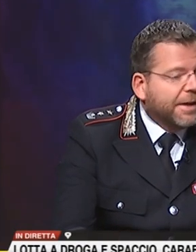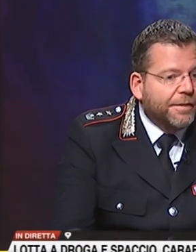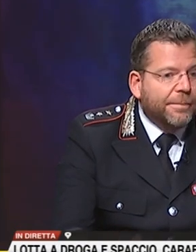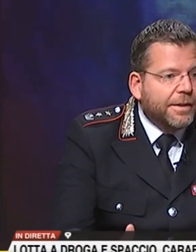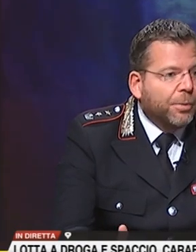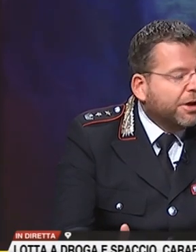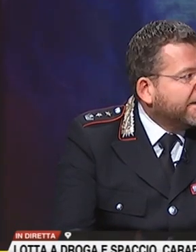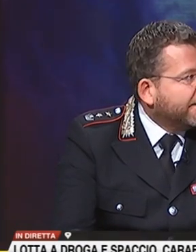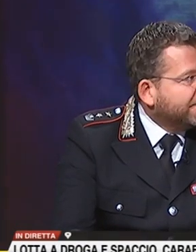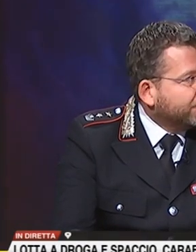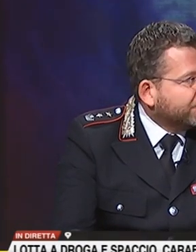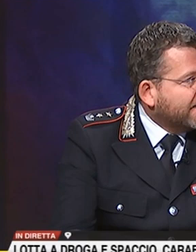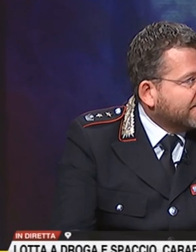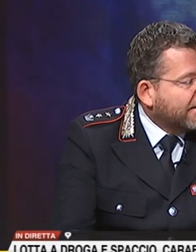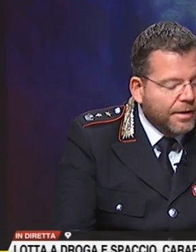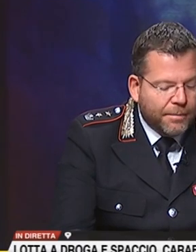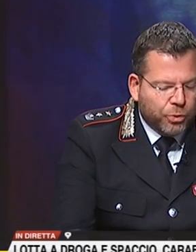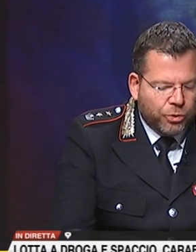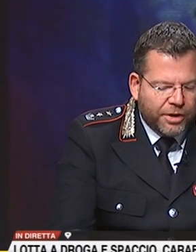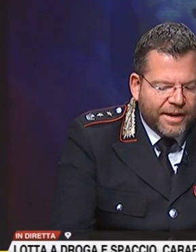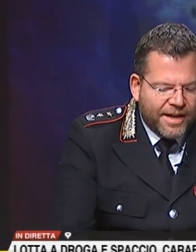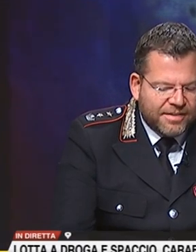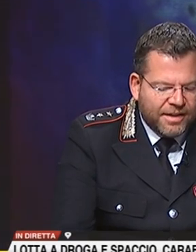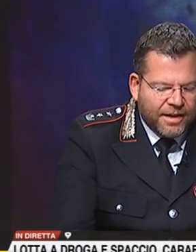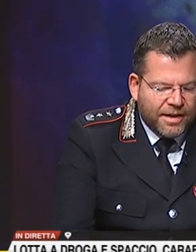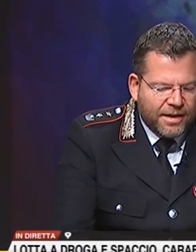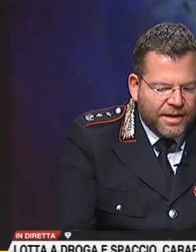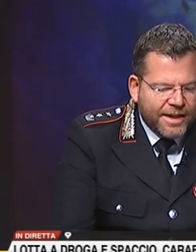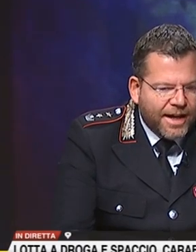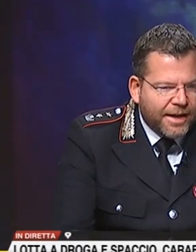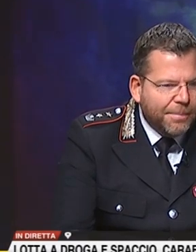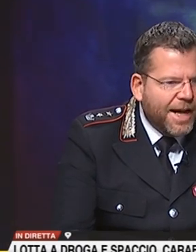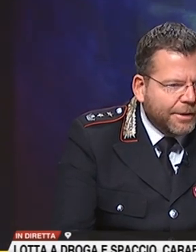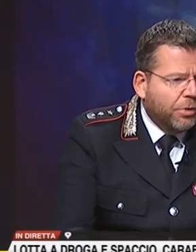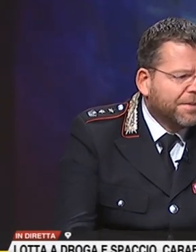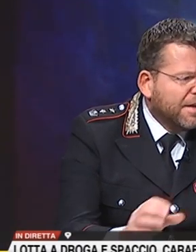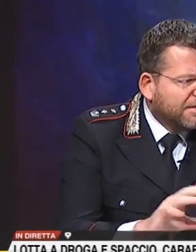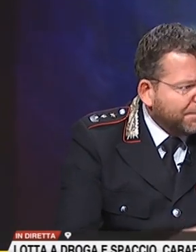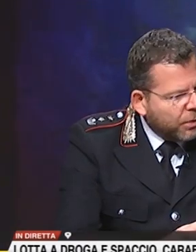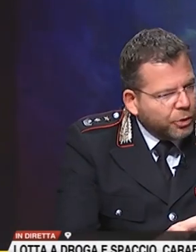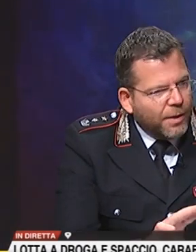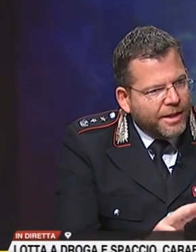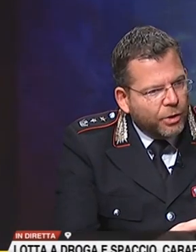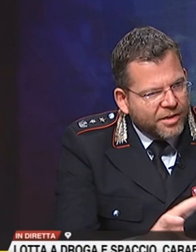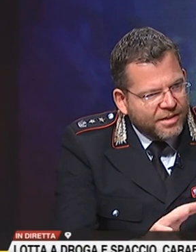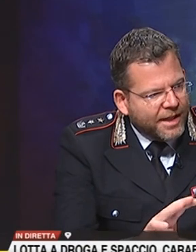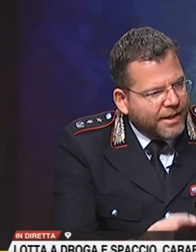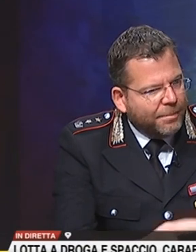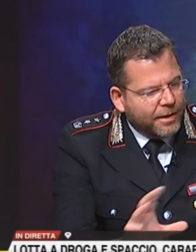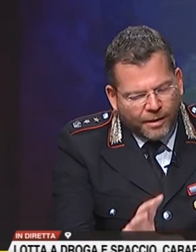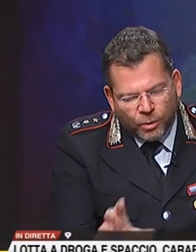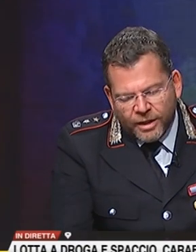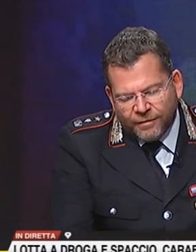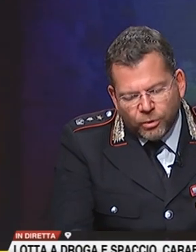sintetiche, perché veramente pochi milligrammi di sostanza possono rivelarsi letali. Peraltro, sia per quanto riguarda le droghe